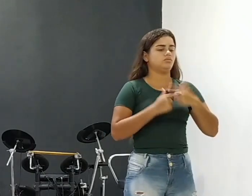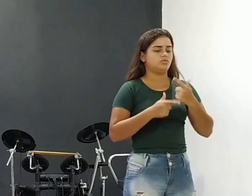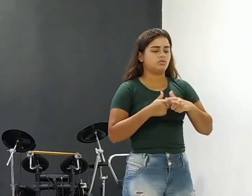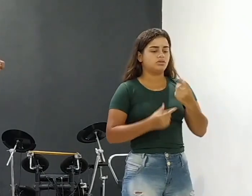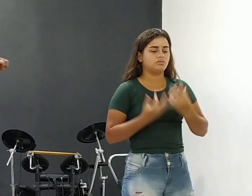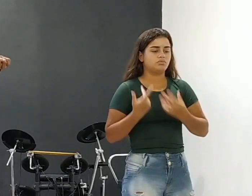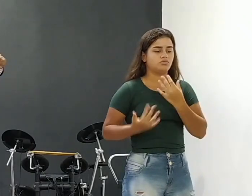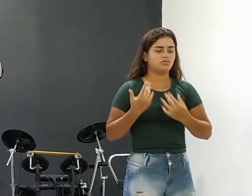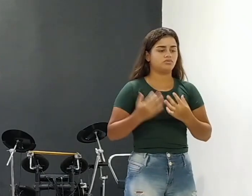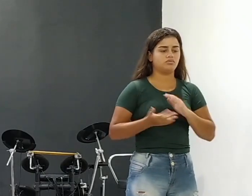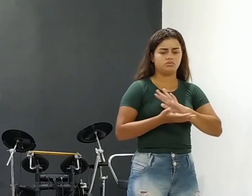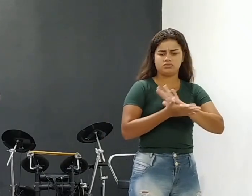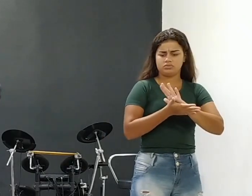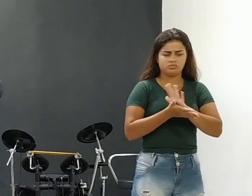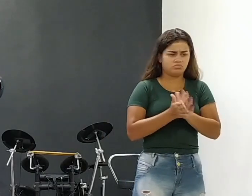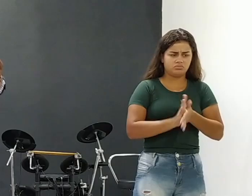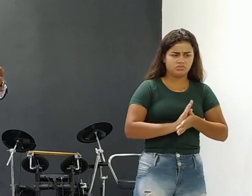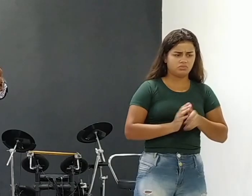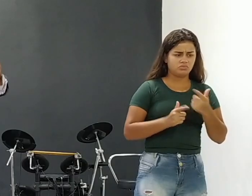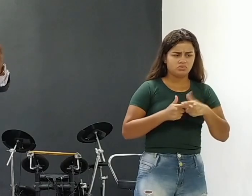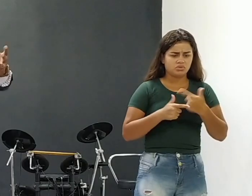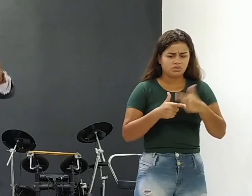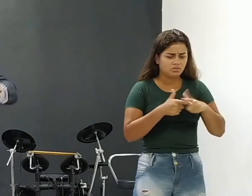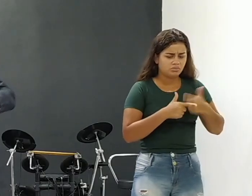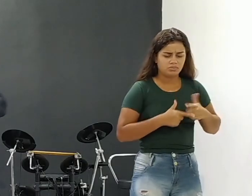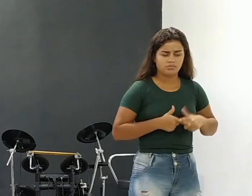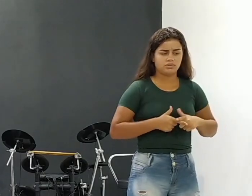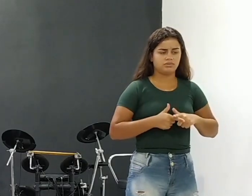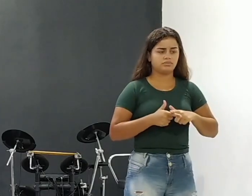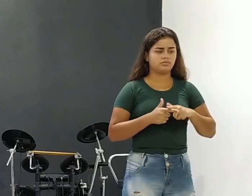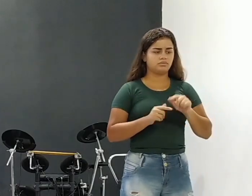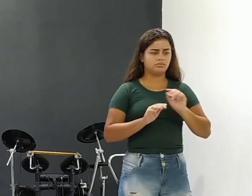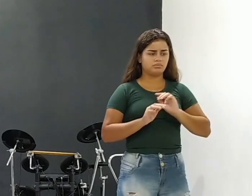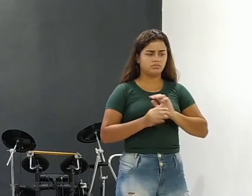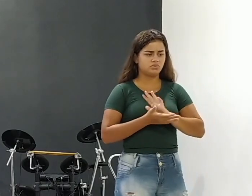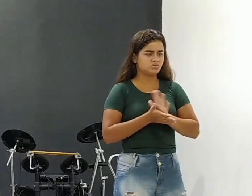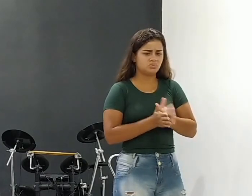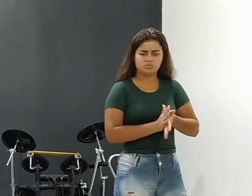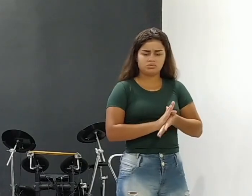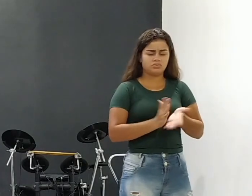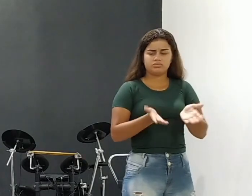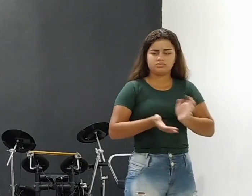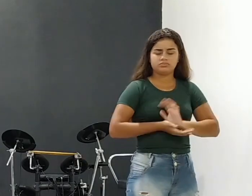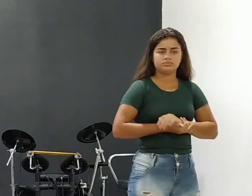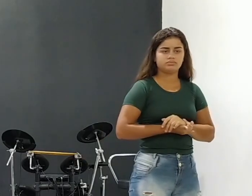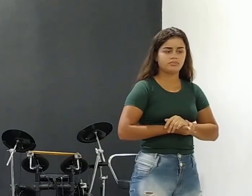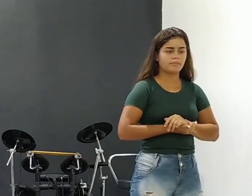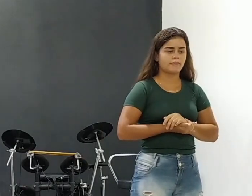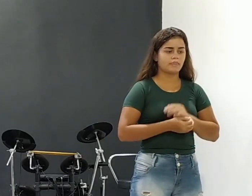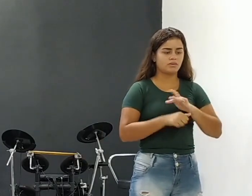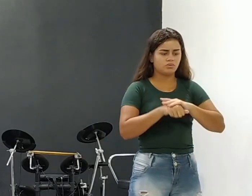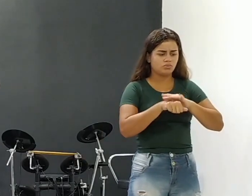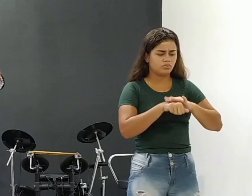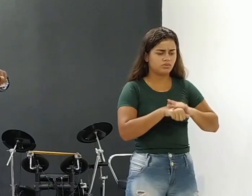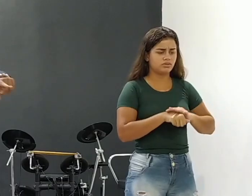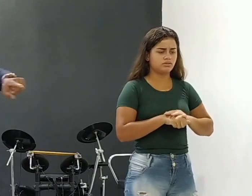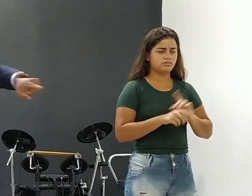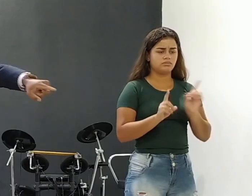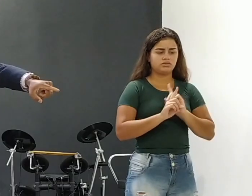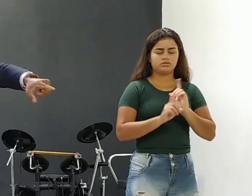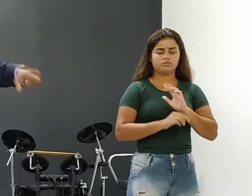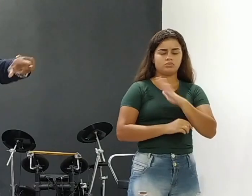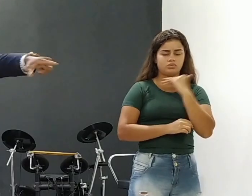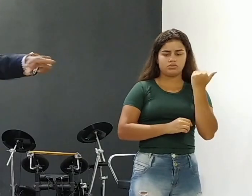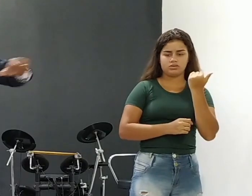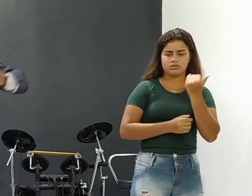está passando por essa prova, mas não define, não acaba? Por que está passando por essa doença, mas não morre? Por que está passando